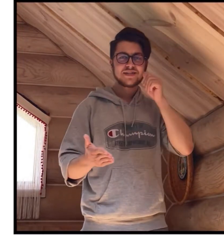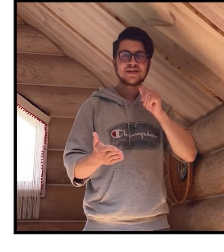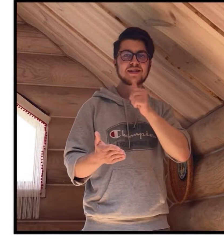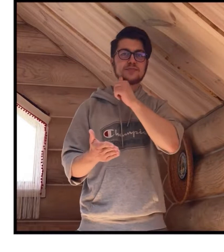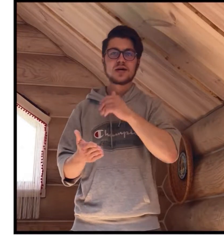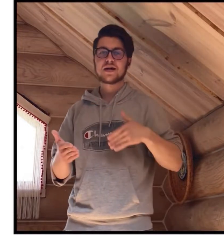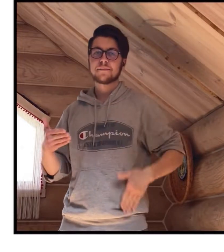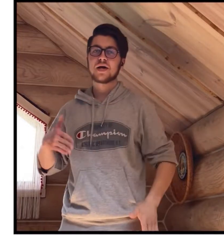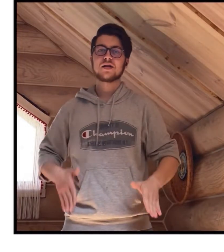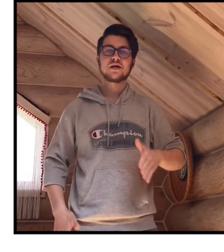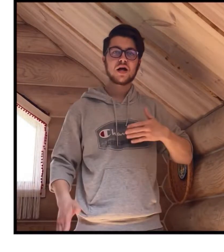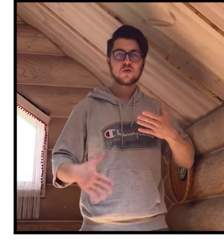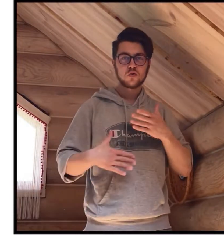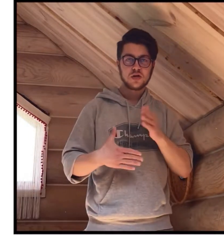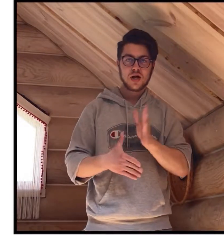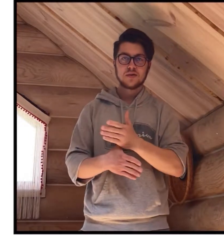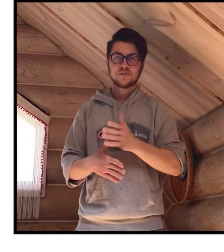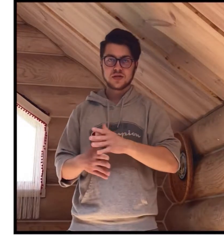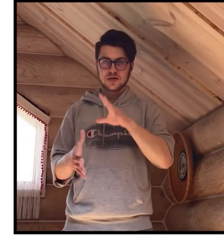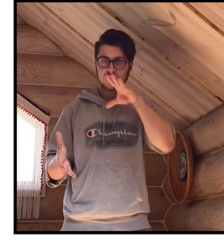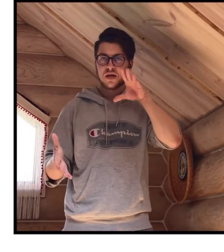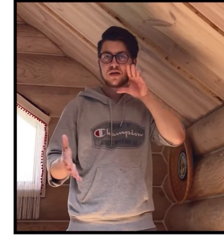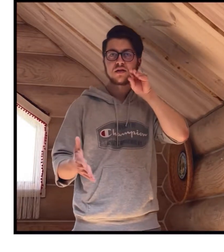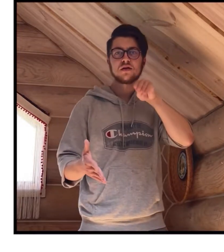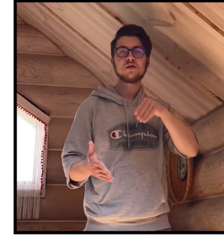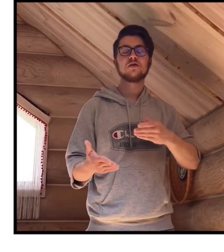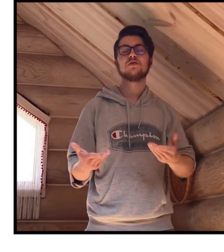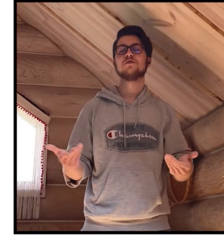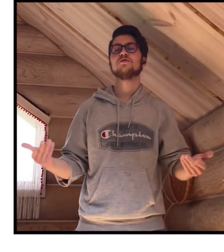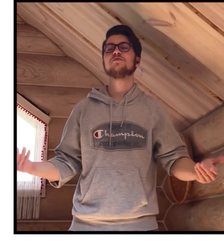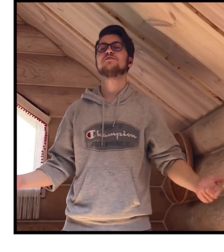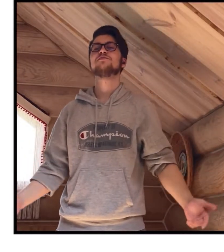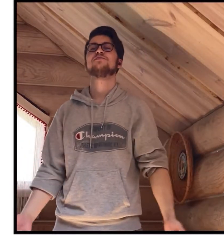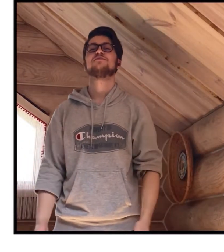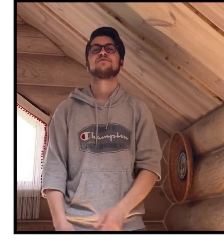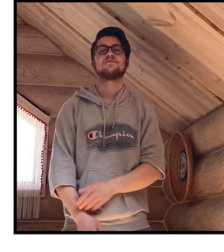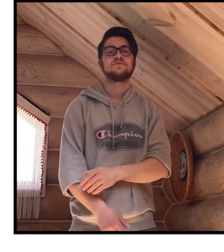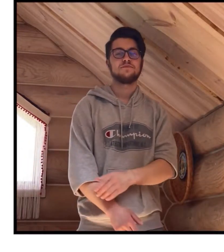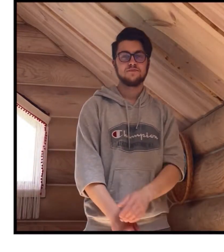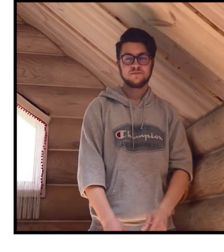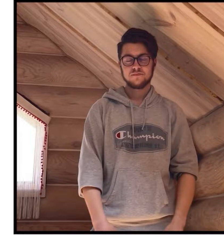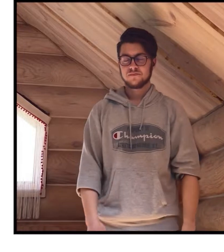открыл. Все секреты по карманам, я гуляю с доберманом.